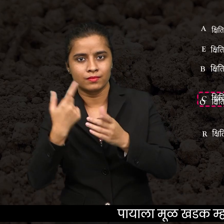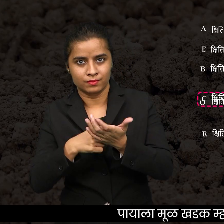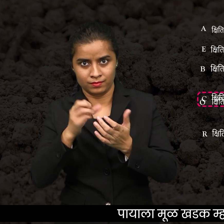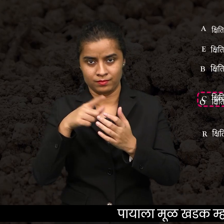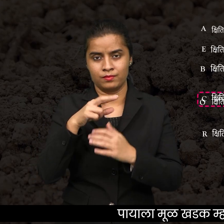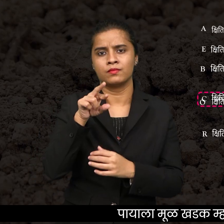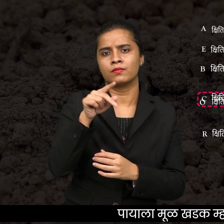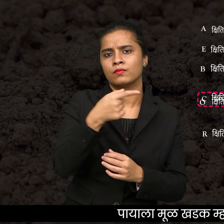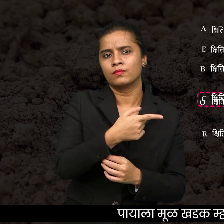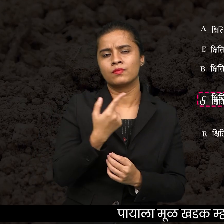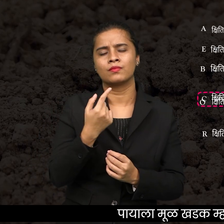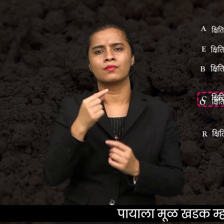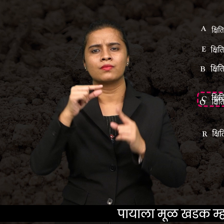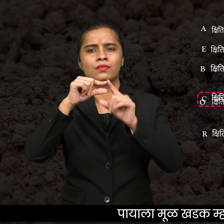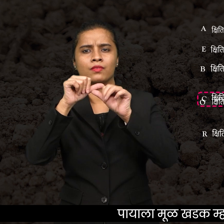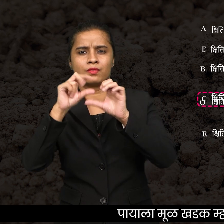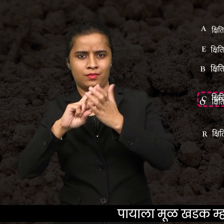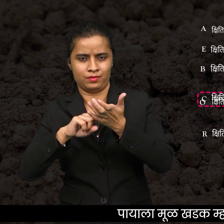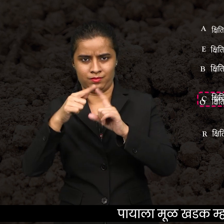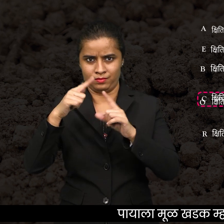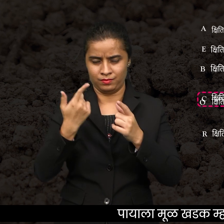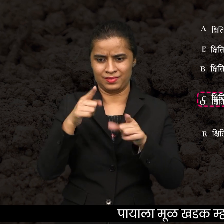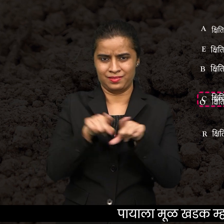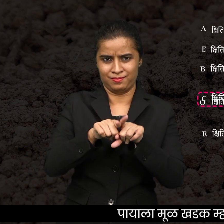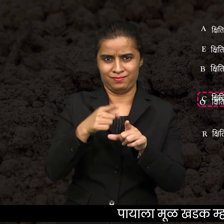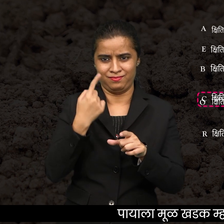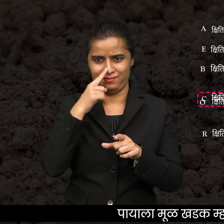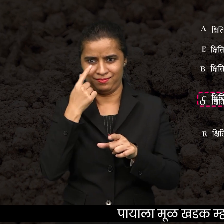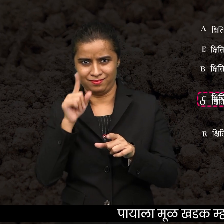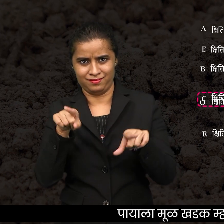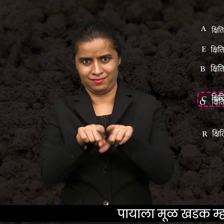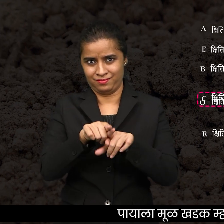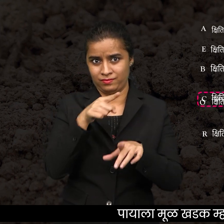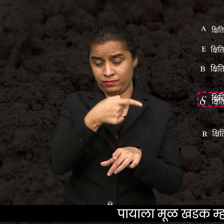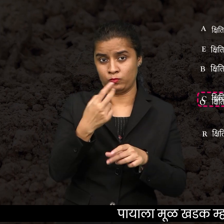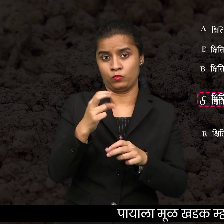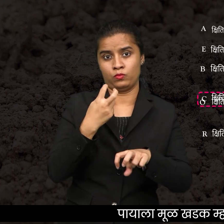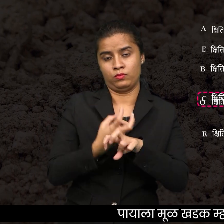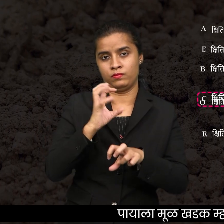पायाला मूळ खडक म्हणून देखील ओळखले जाते